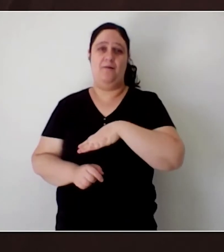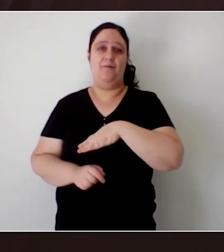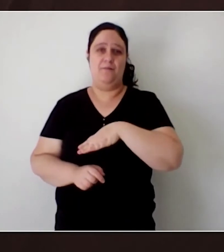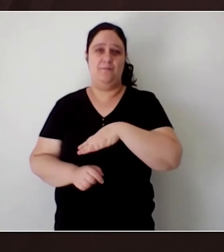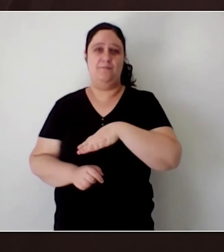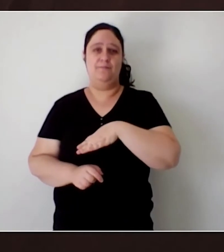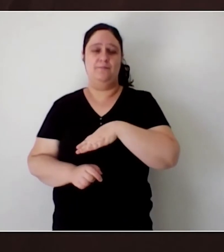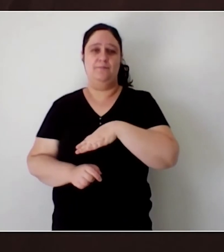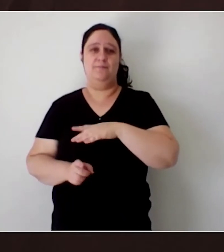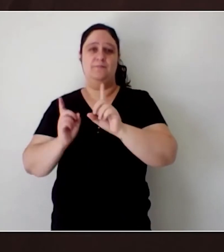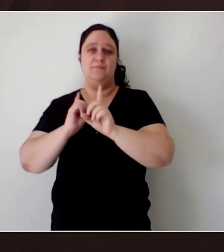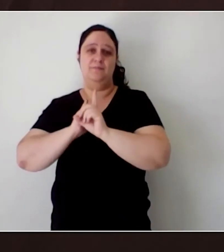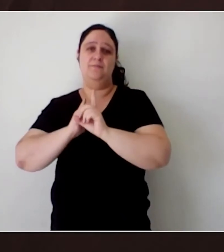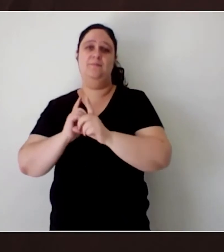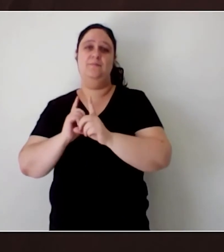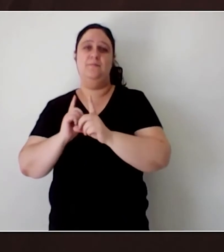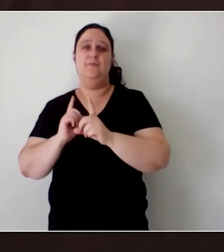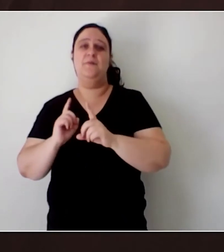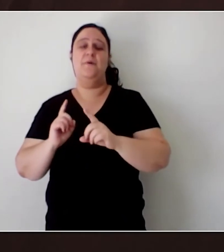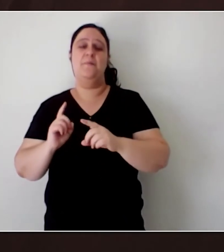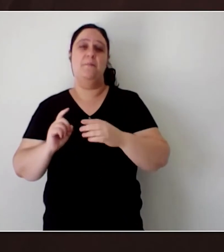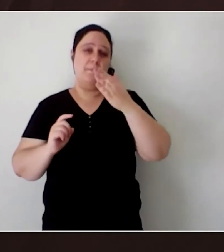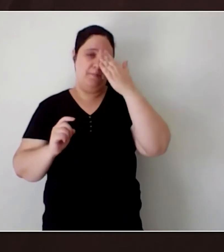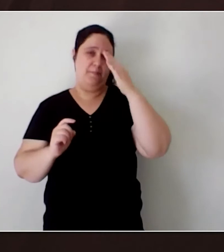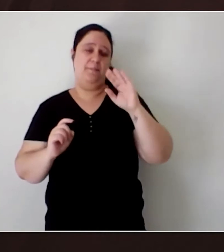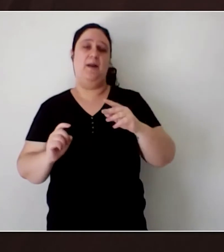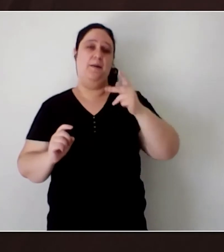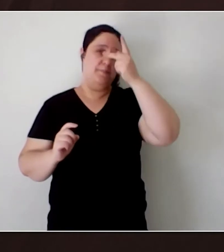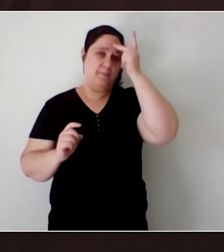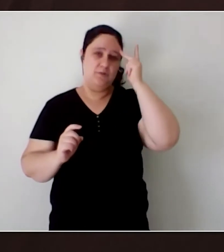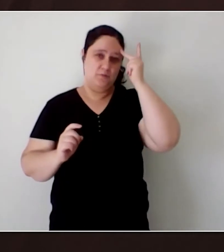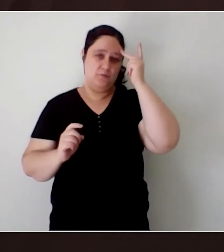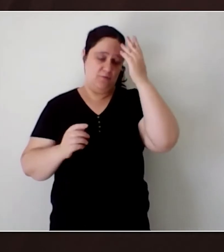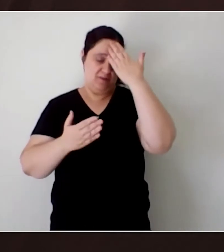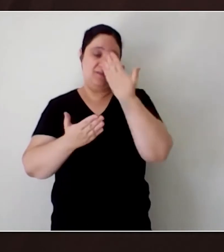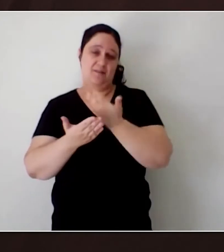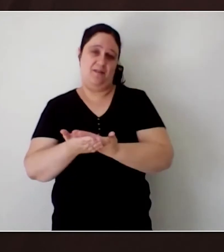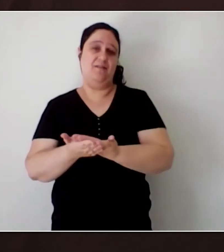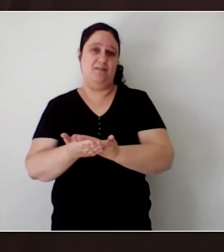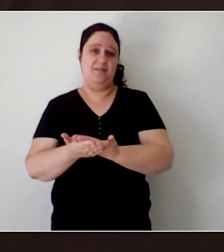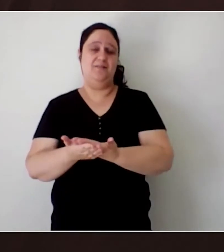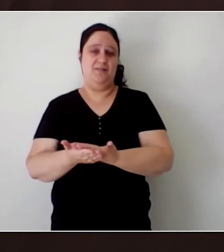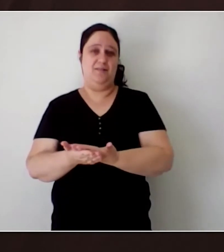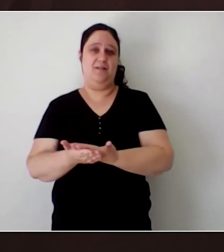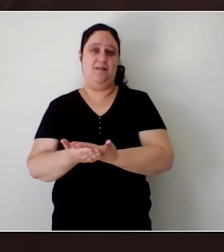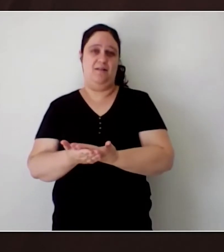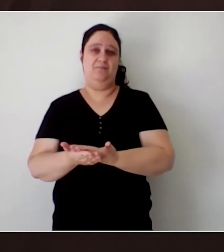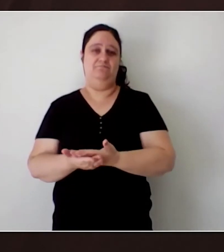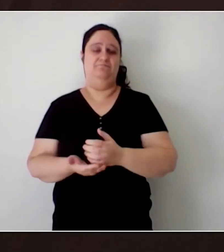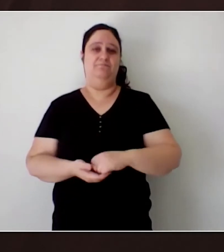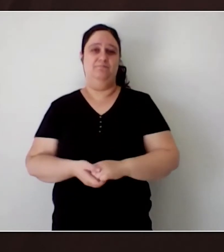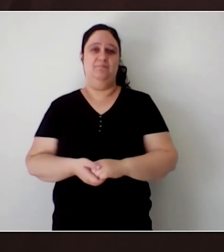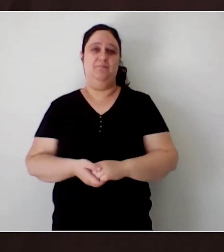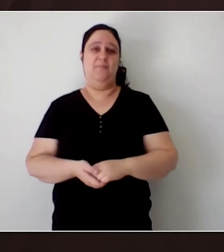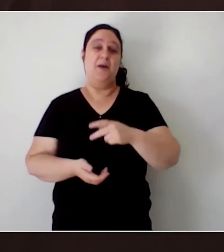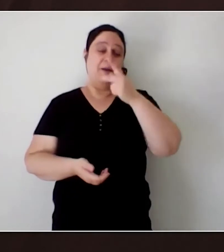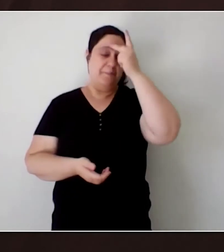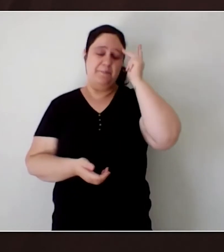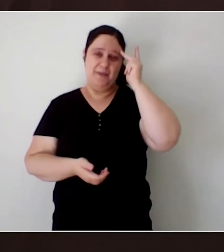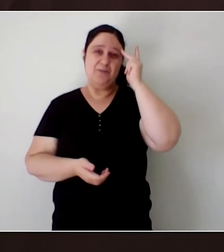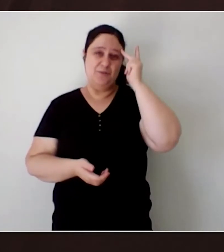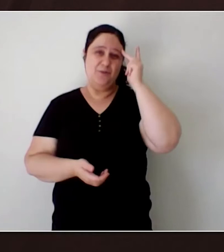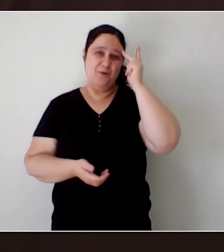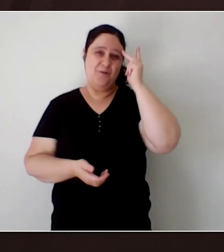atrás deles. Irmão, quem tem ambição vai acabar sendo esse joio. Irmão, nós não temos